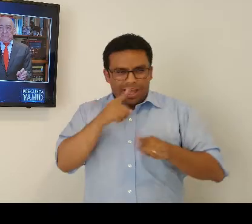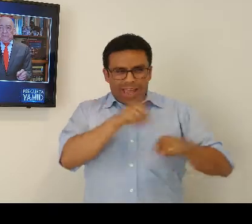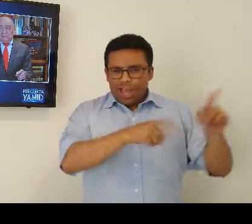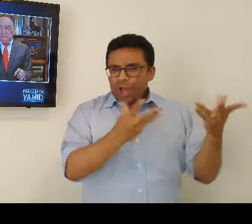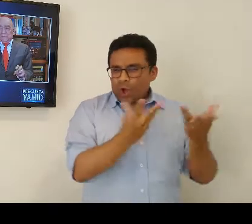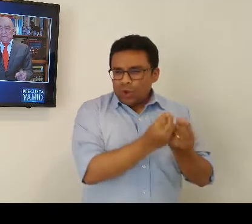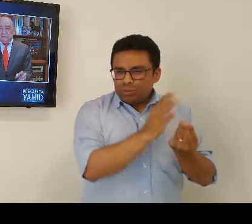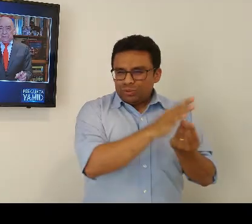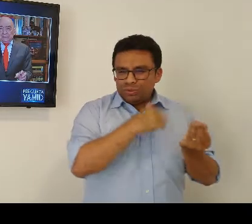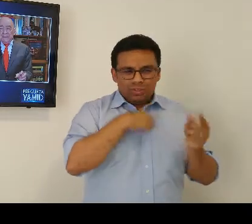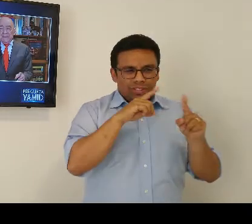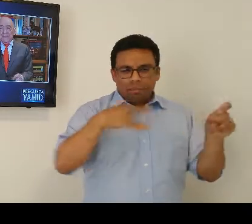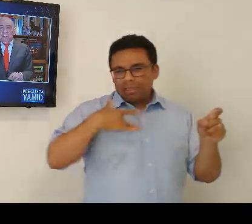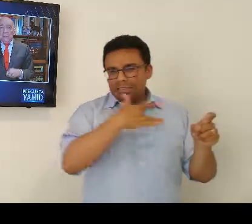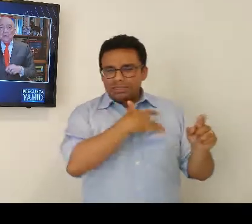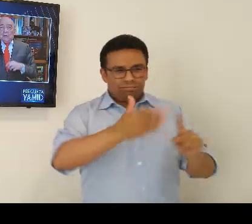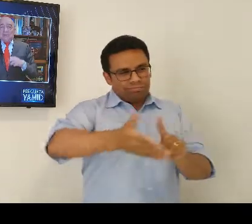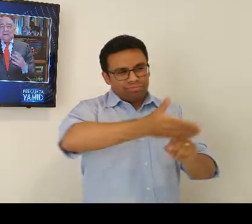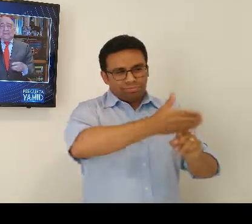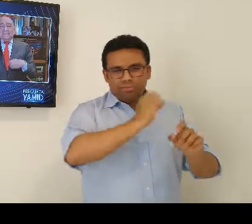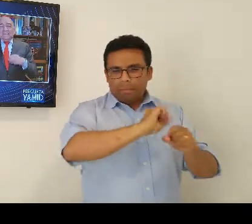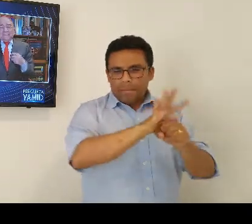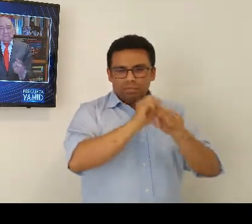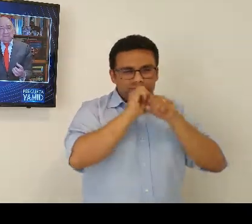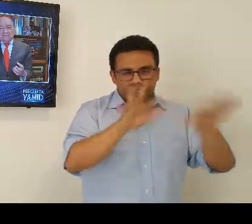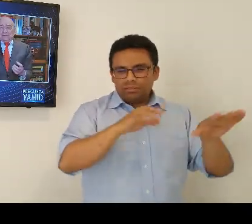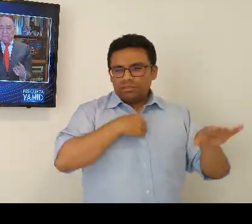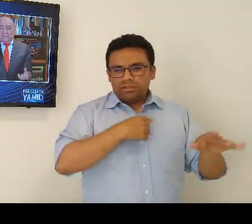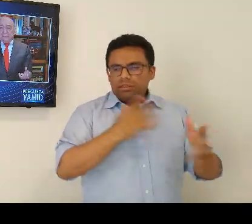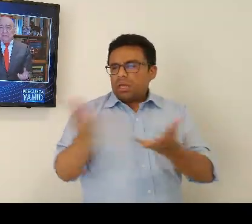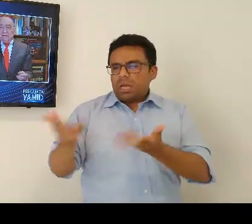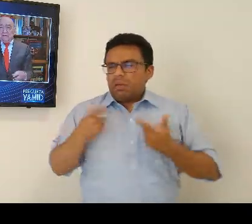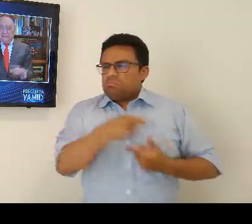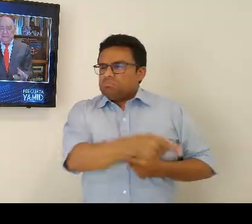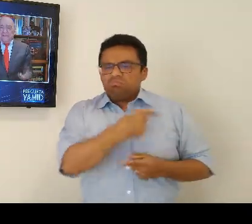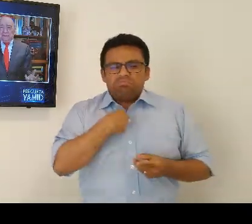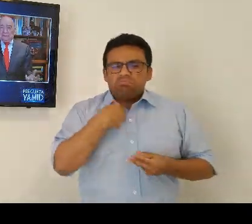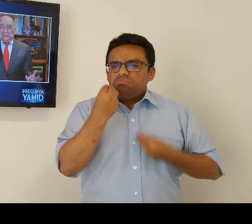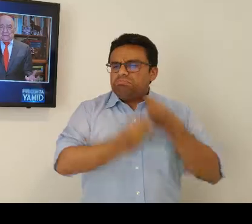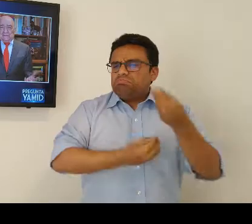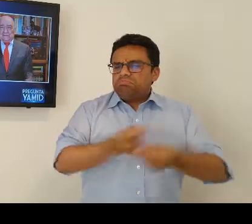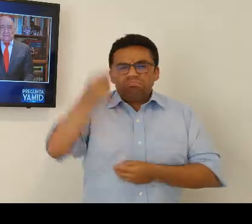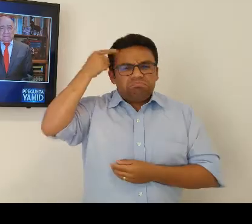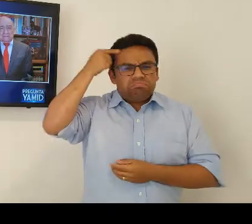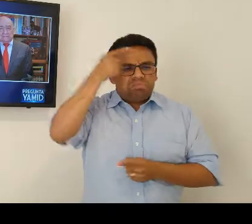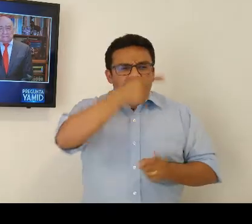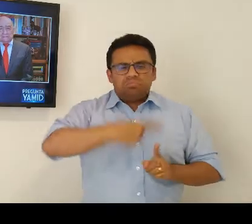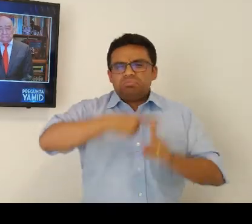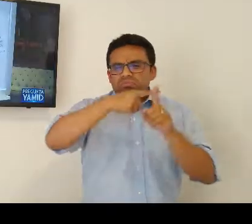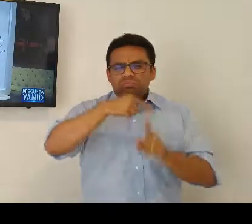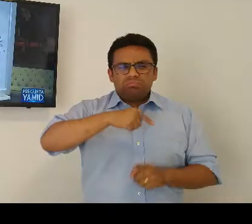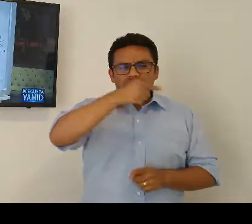expertos en salubridad sobre la situación. ¿Cuál es la expectativa que ellos tienen y qué le han dicho, señora